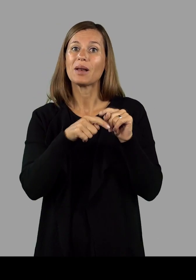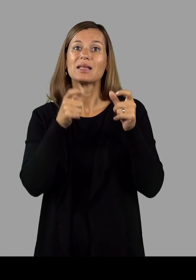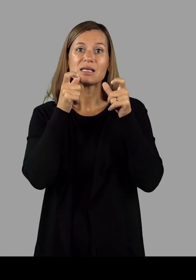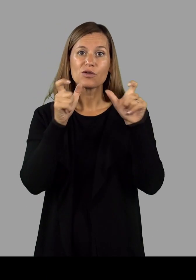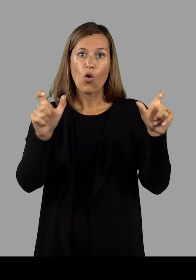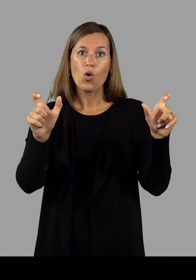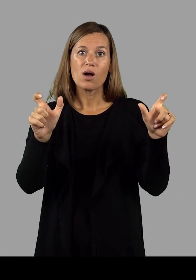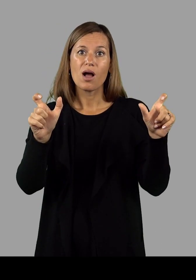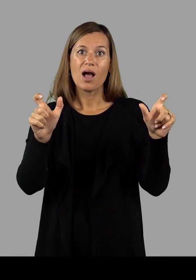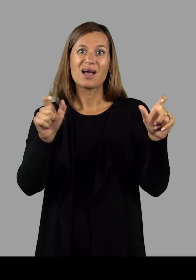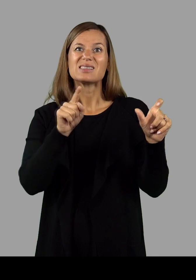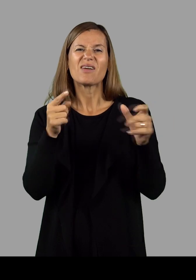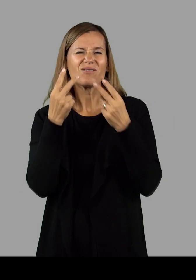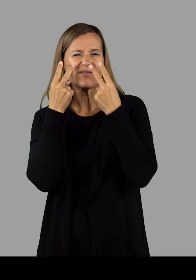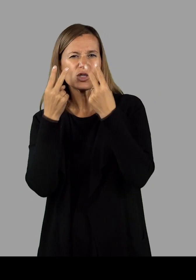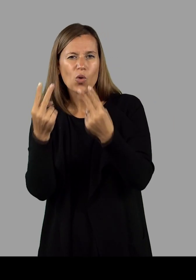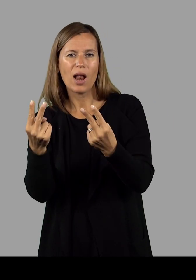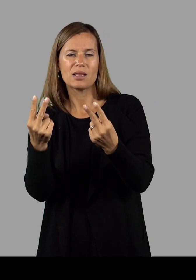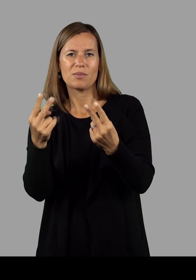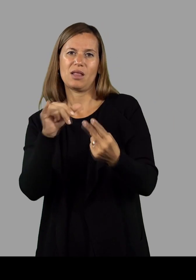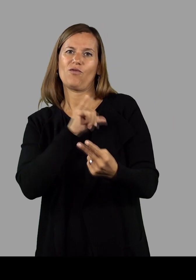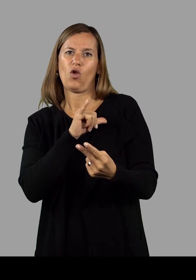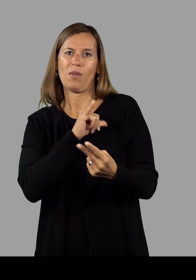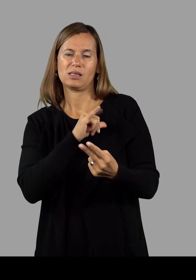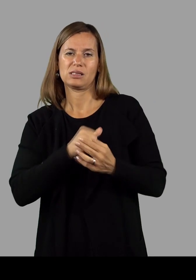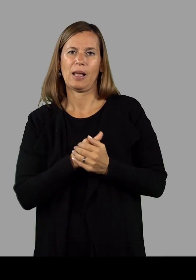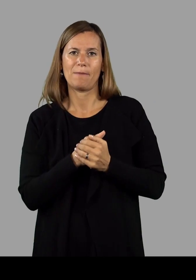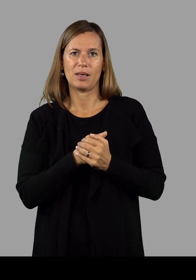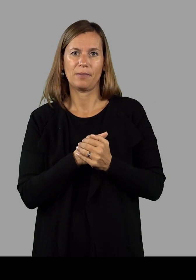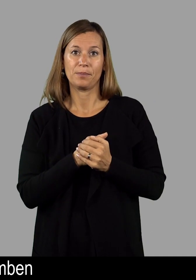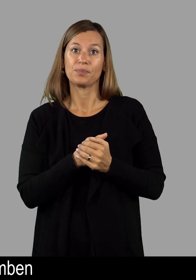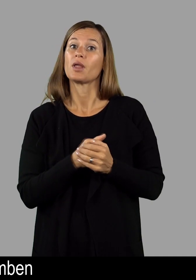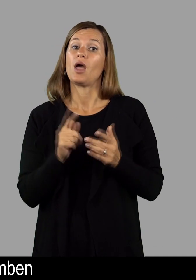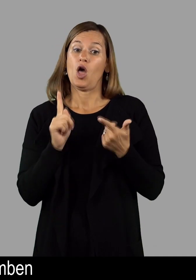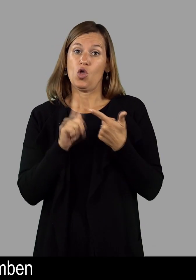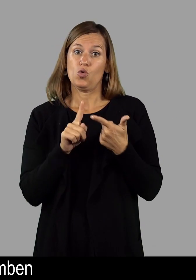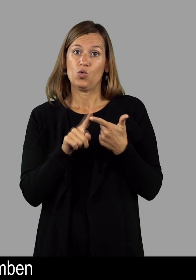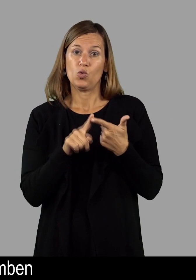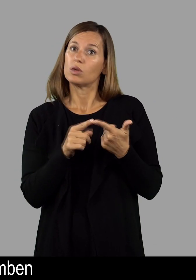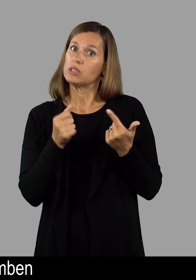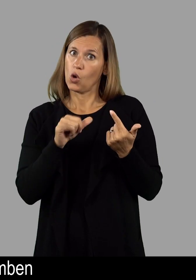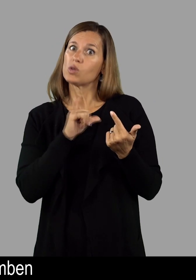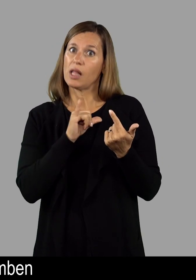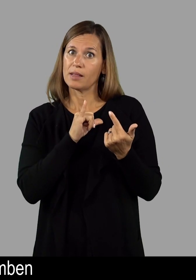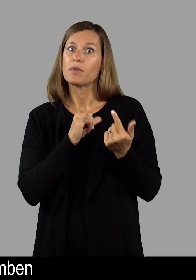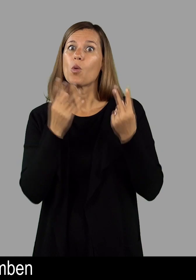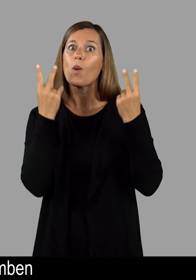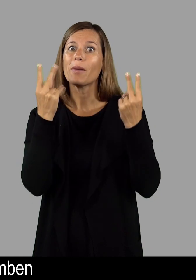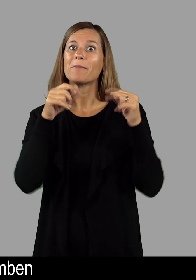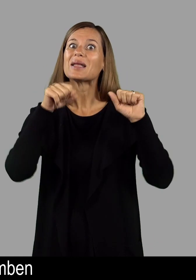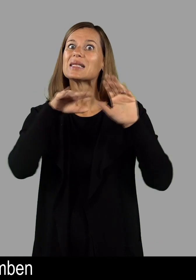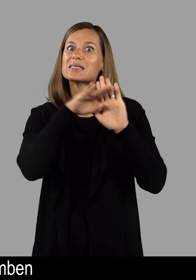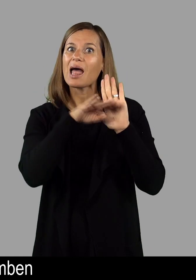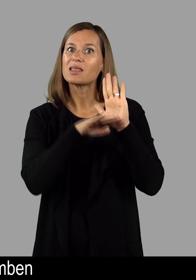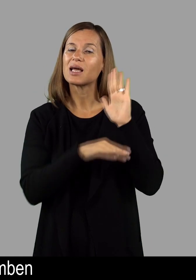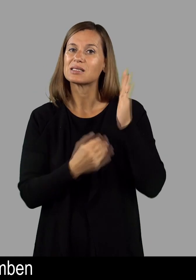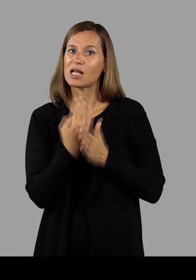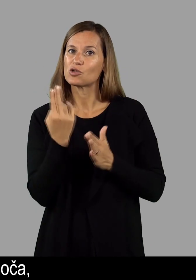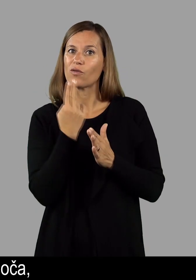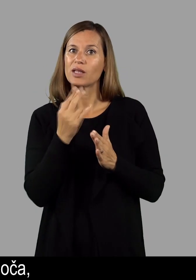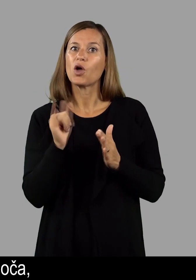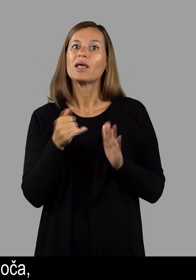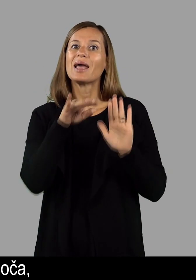zvoka z vizualnimi informacijami. Drugi, zelo zanimiv in pomemben standard za